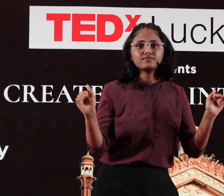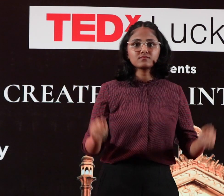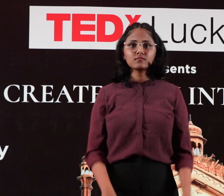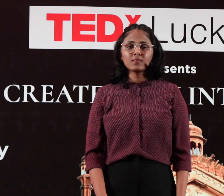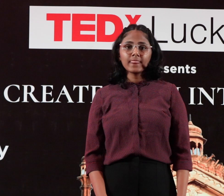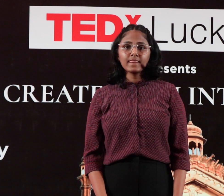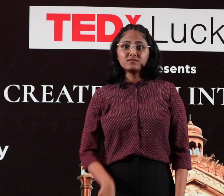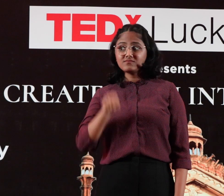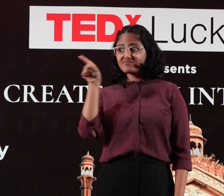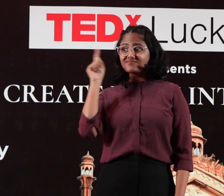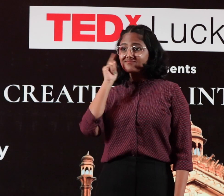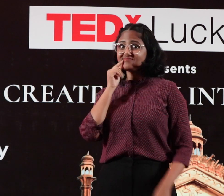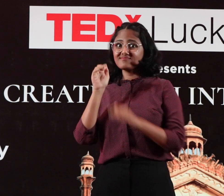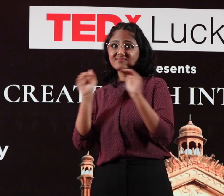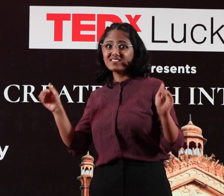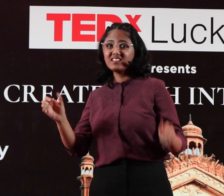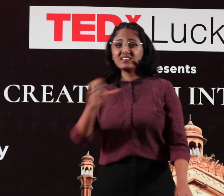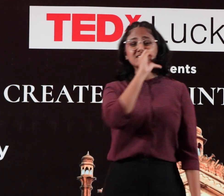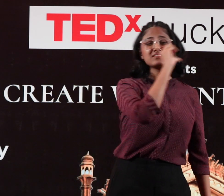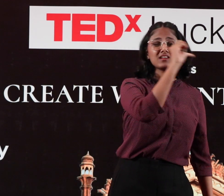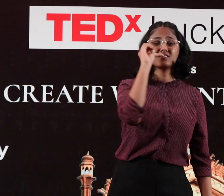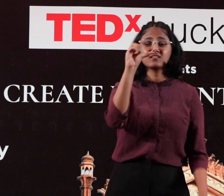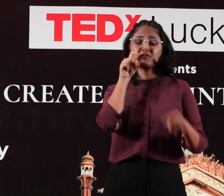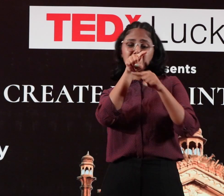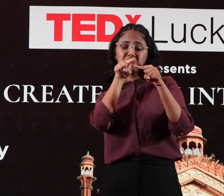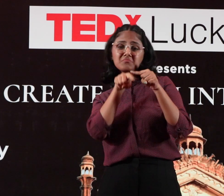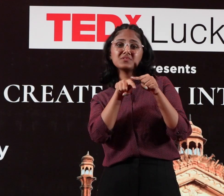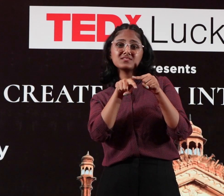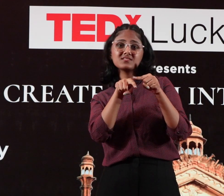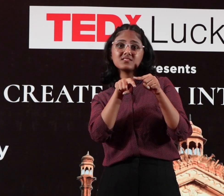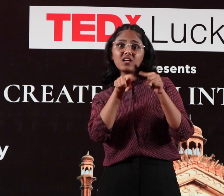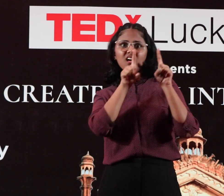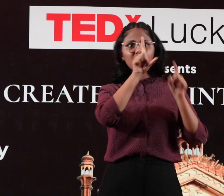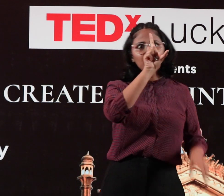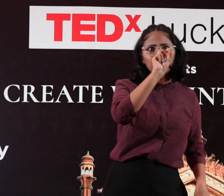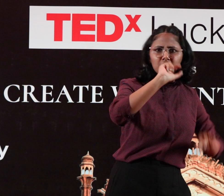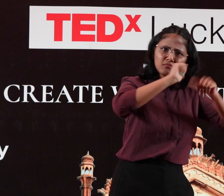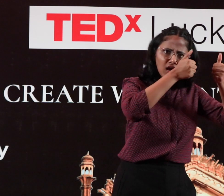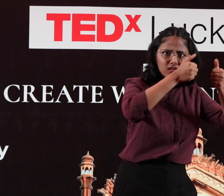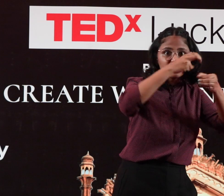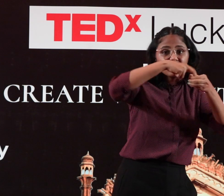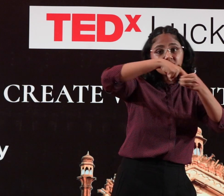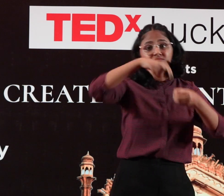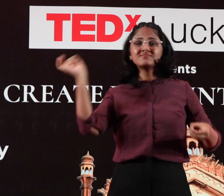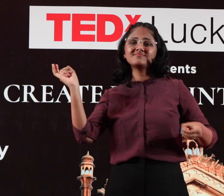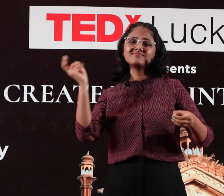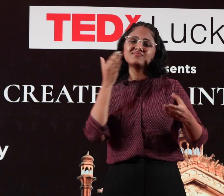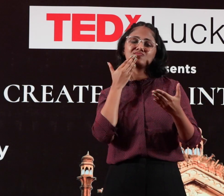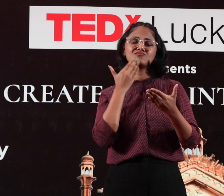बच्चे 99% of them they drop out after 10th standard. They are doing nothing. And वो 14 साल बच्चा